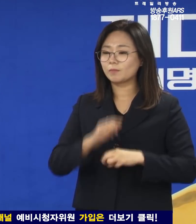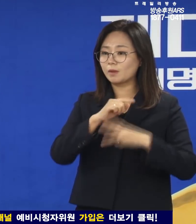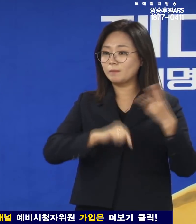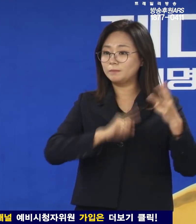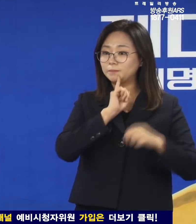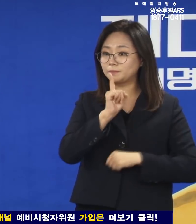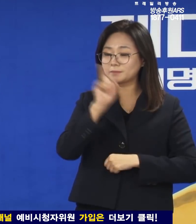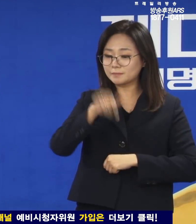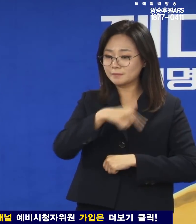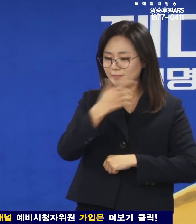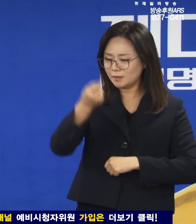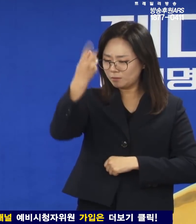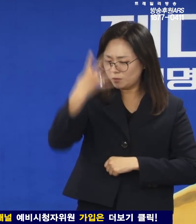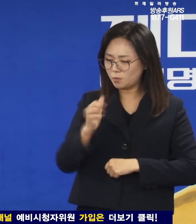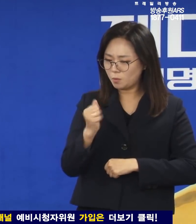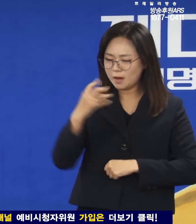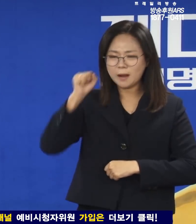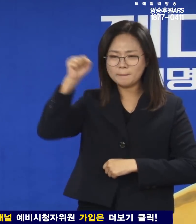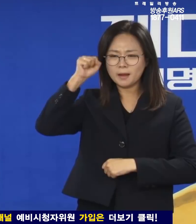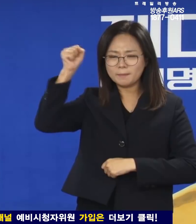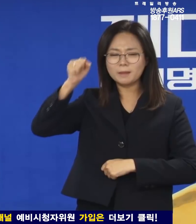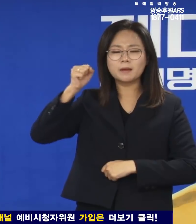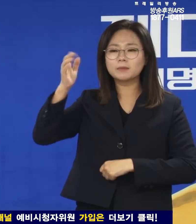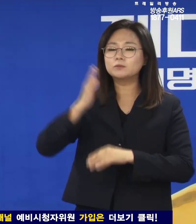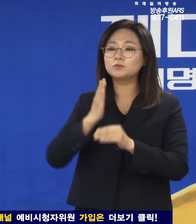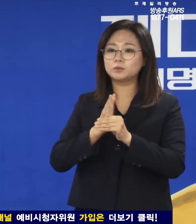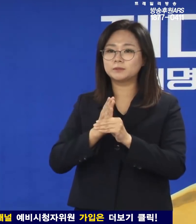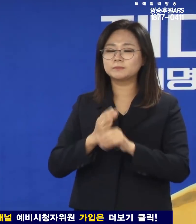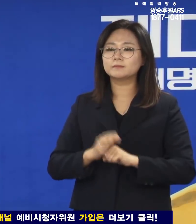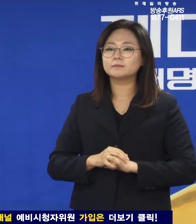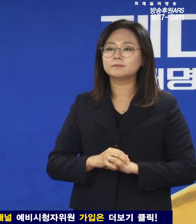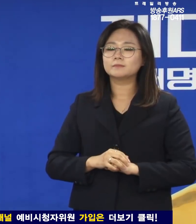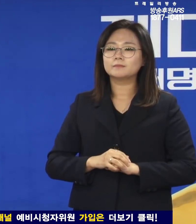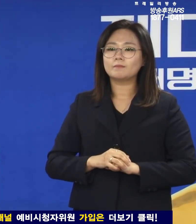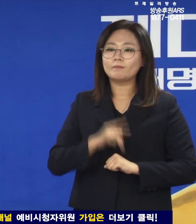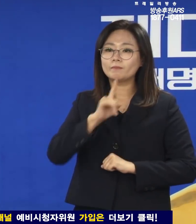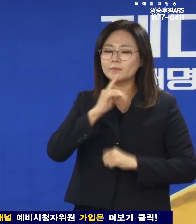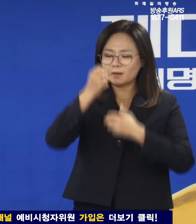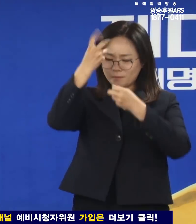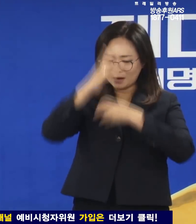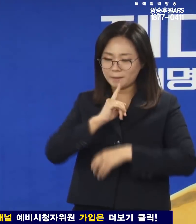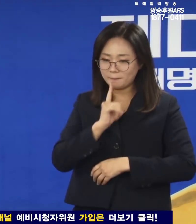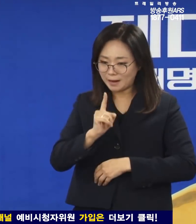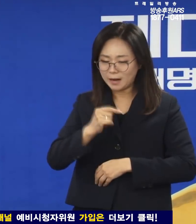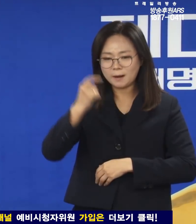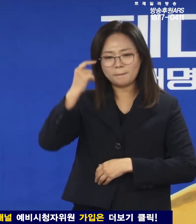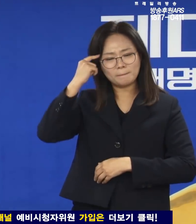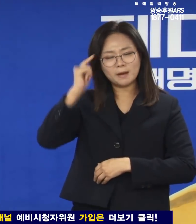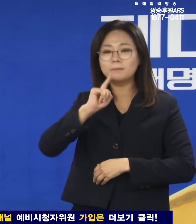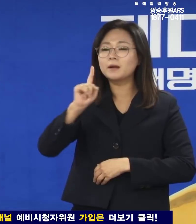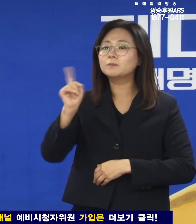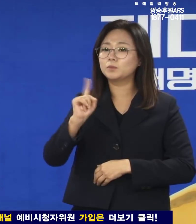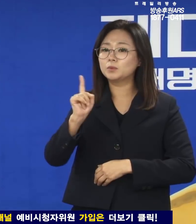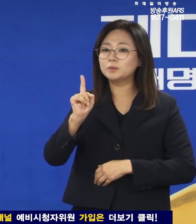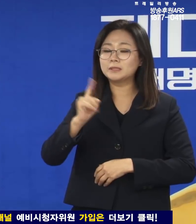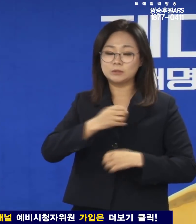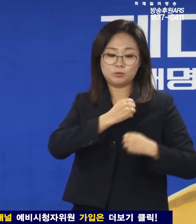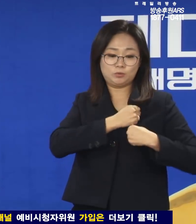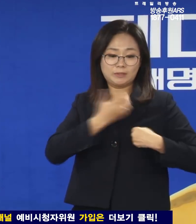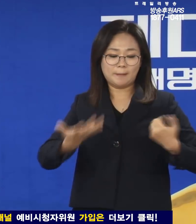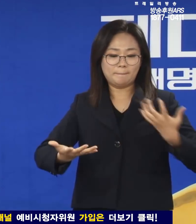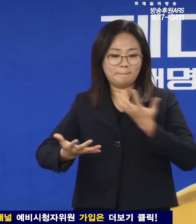윤 후보님은 하루에도 몇 차례씩 유세연설을 하고 있습니다. 그 많은 말의 성찬에서도